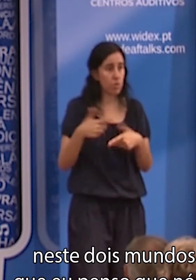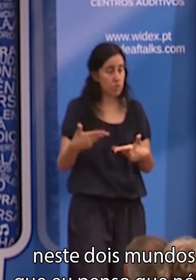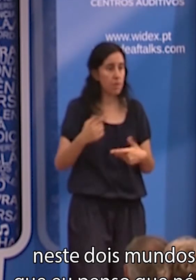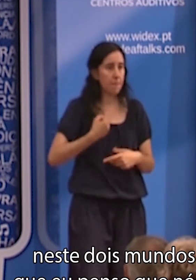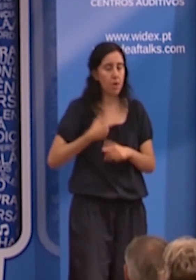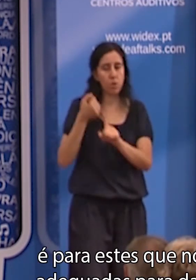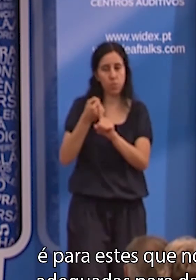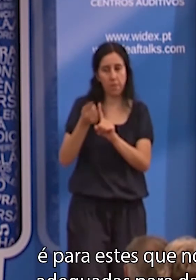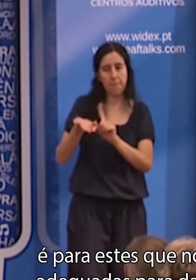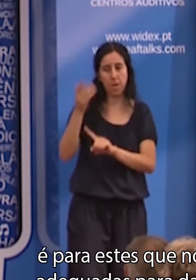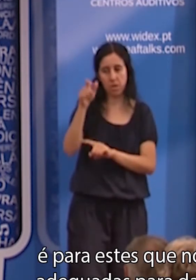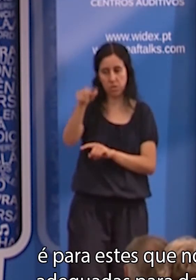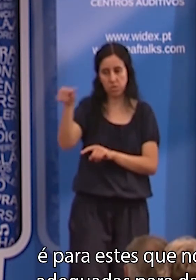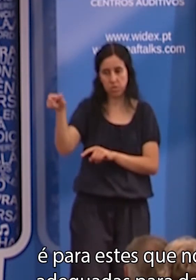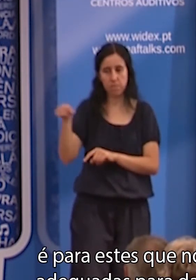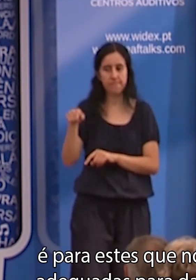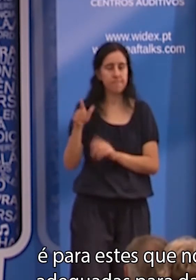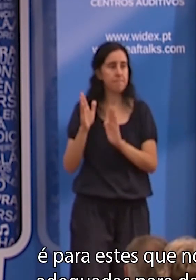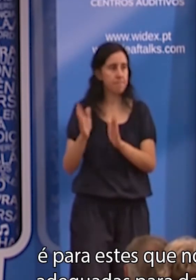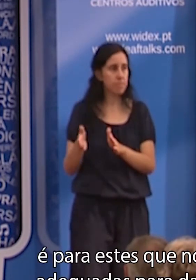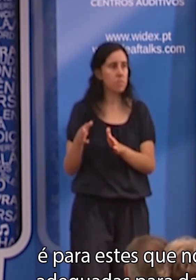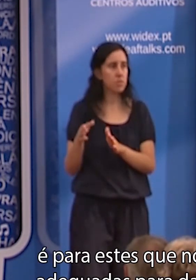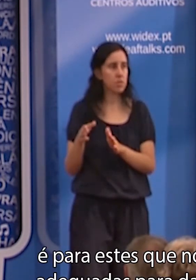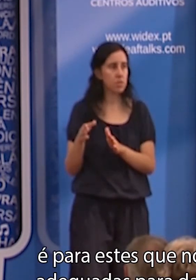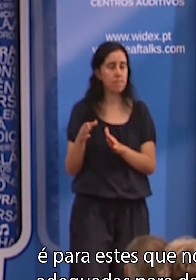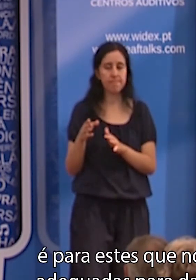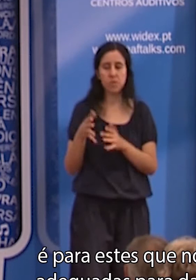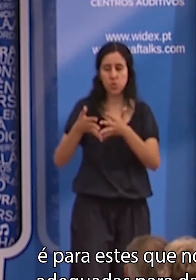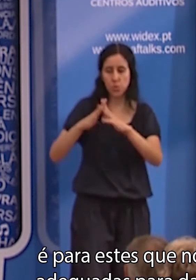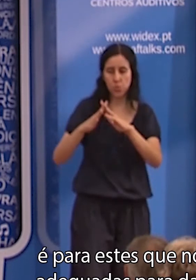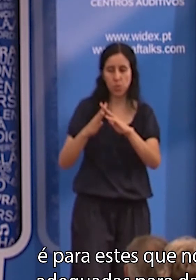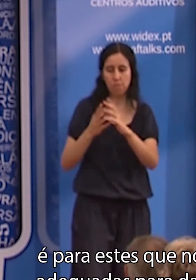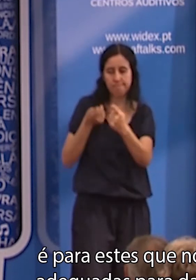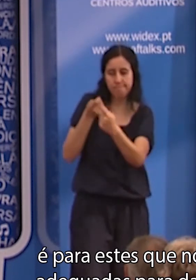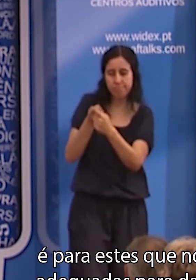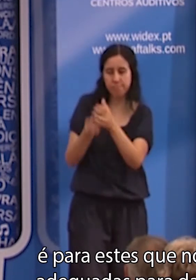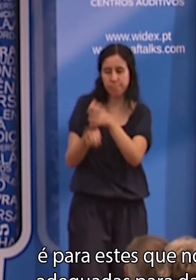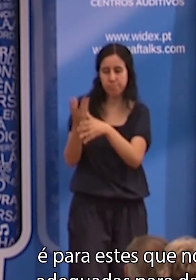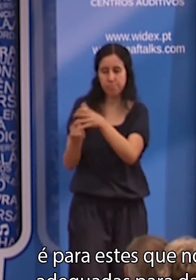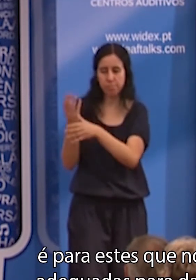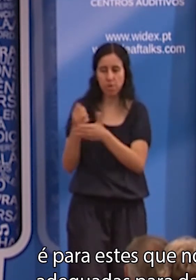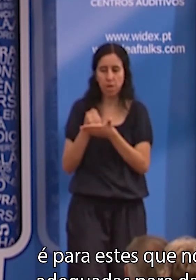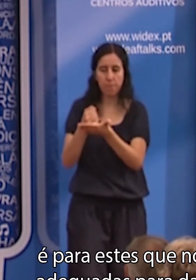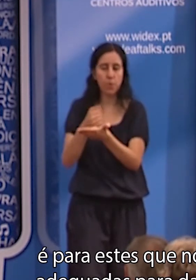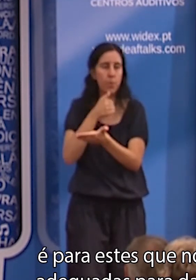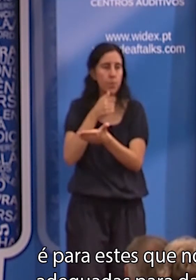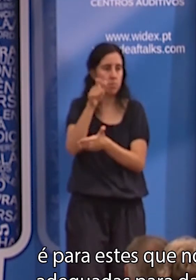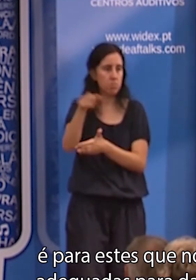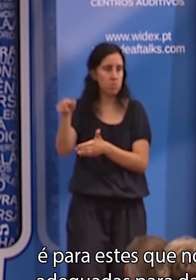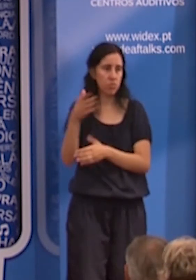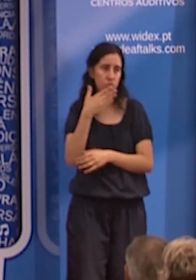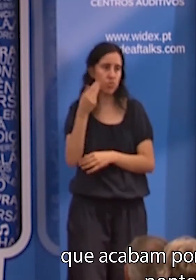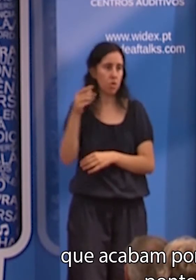temos que lutar mais, é para estes que nós precisamos de criar estruturas adequadas para dar apoio adequado a